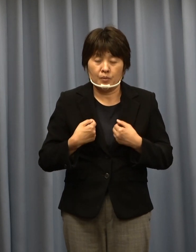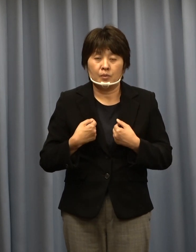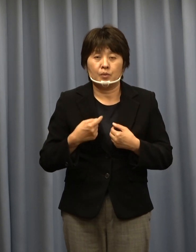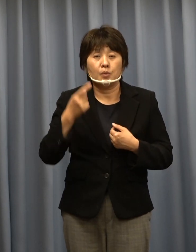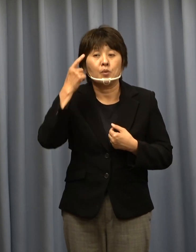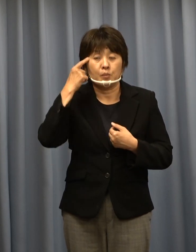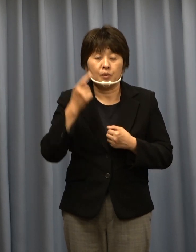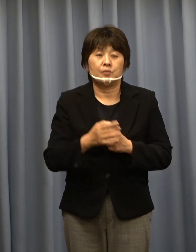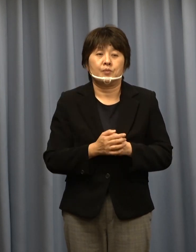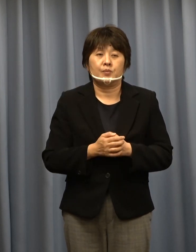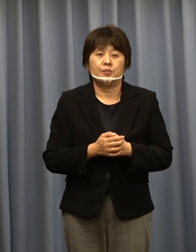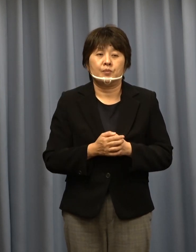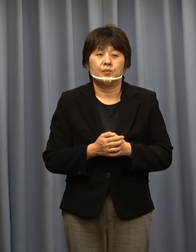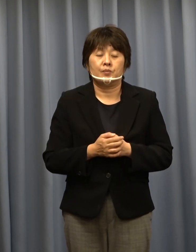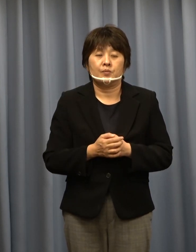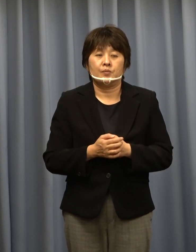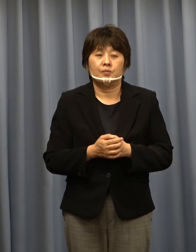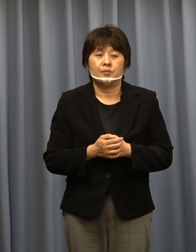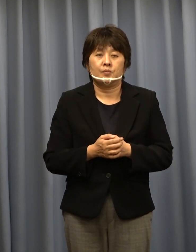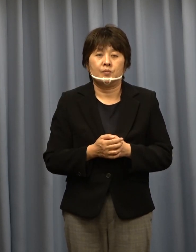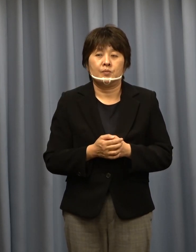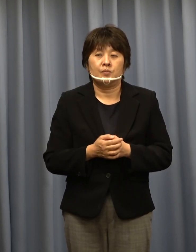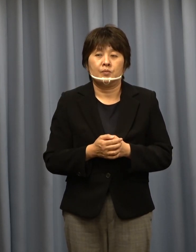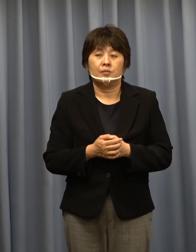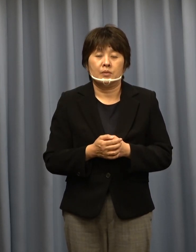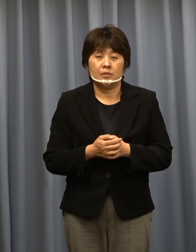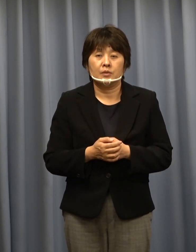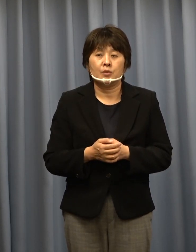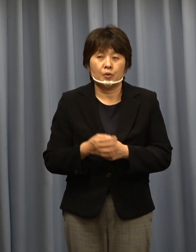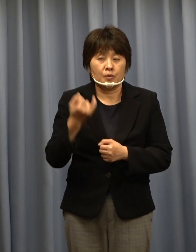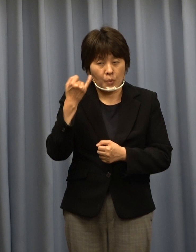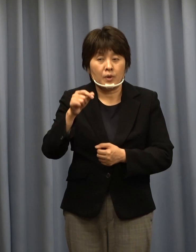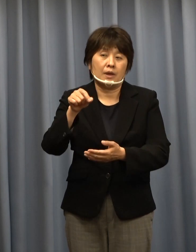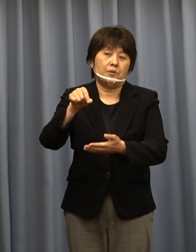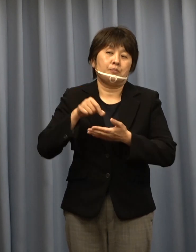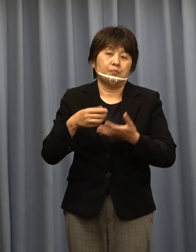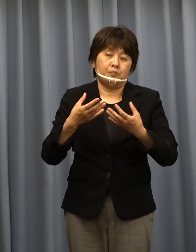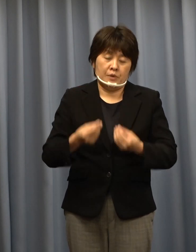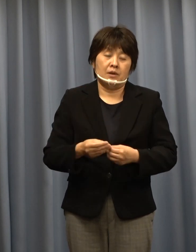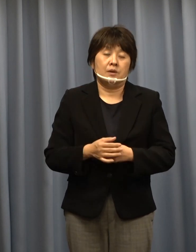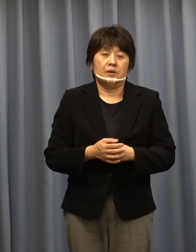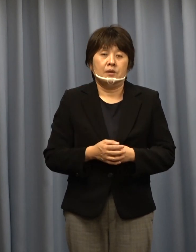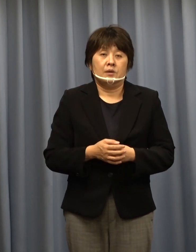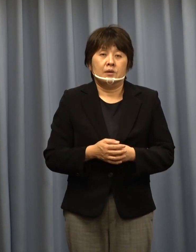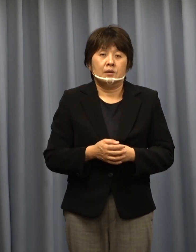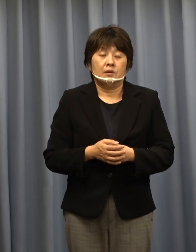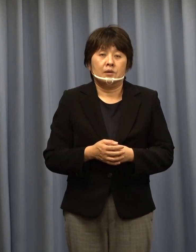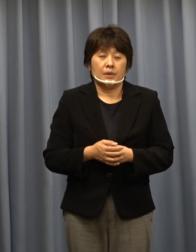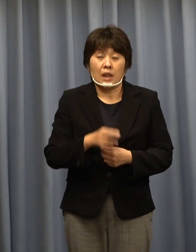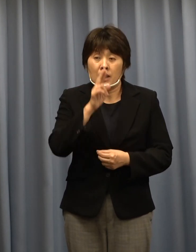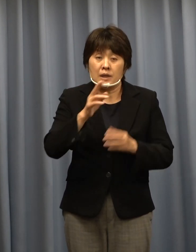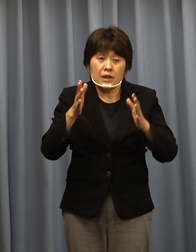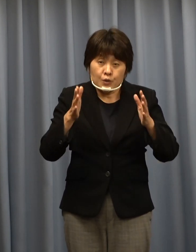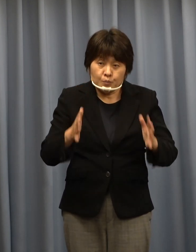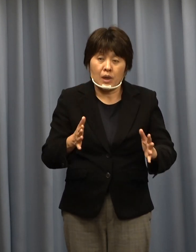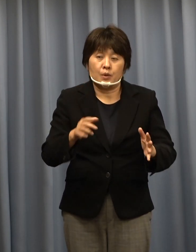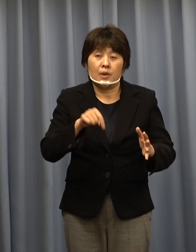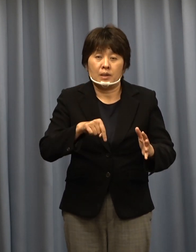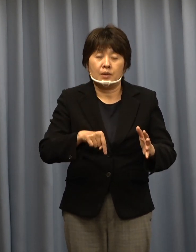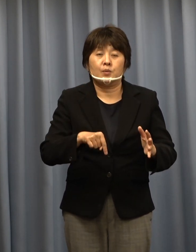のではないかというふうに指摘をいただきました。また日中の